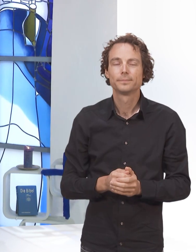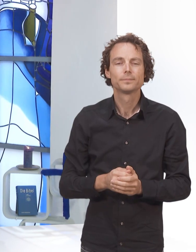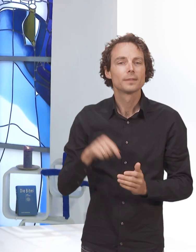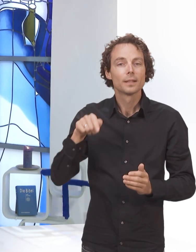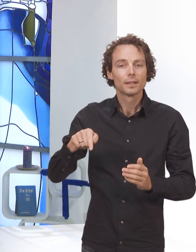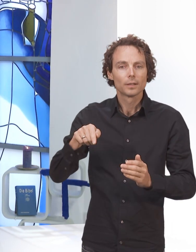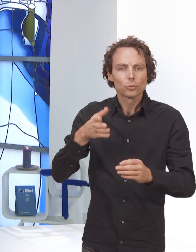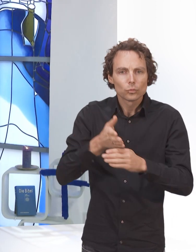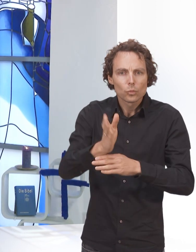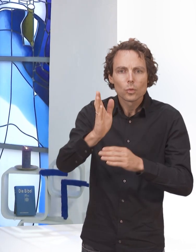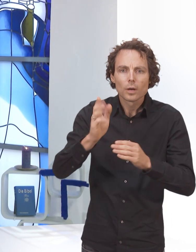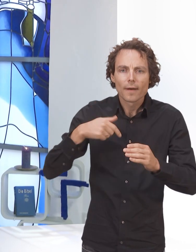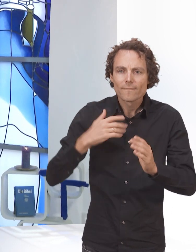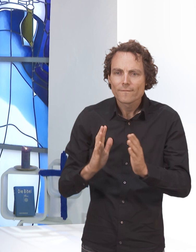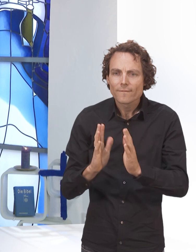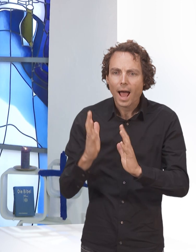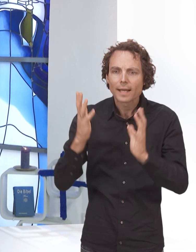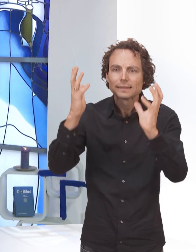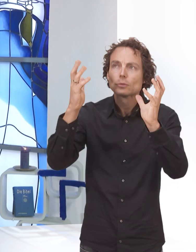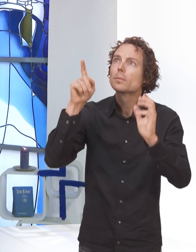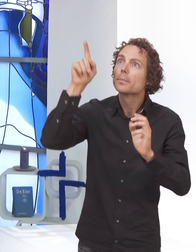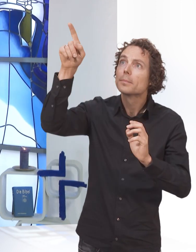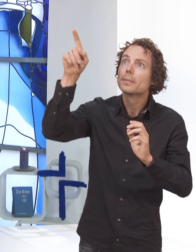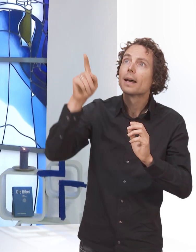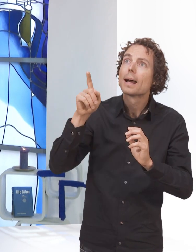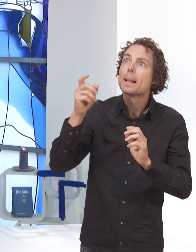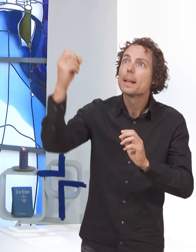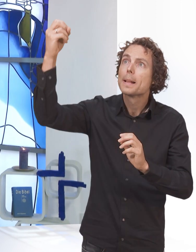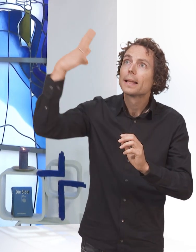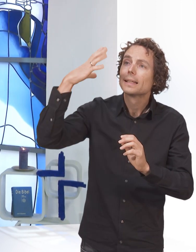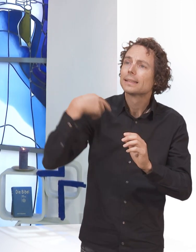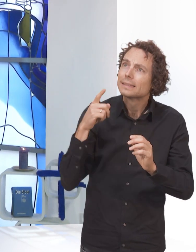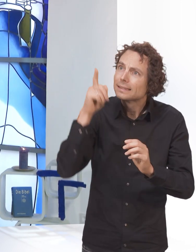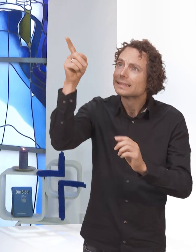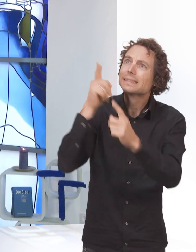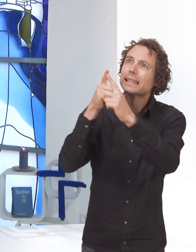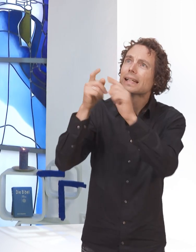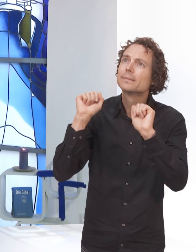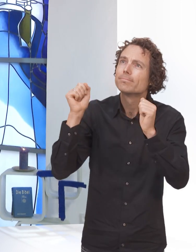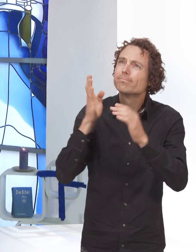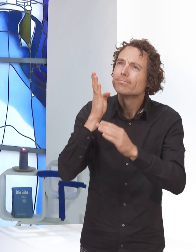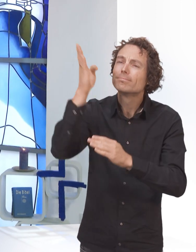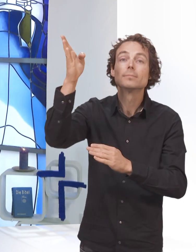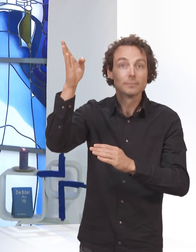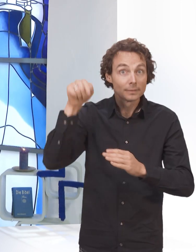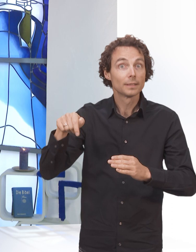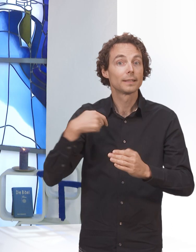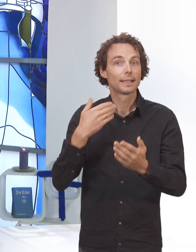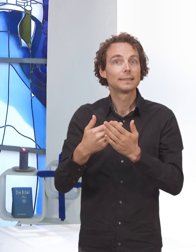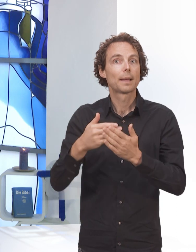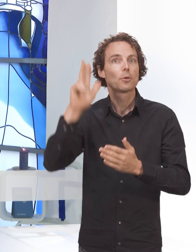Während des Wachstums zum Licht hinstreben. Genau deshalb feiern wir